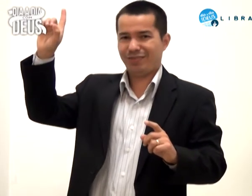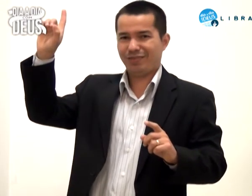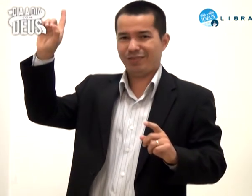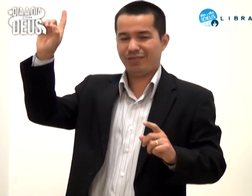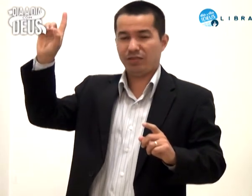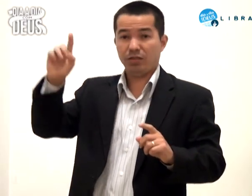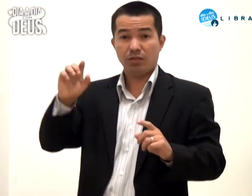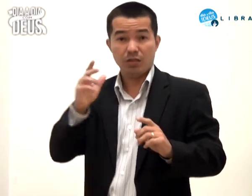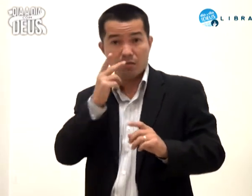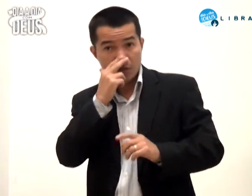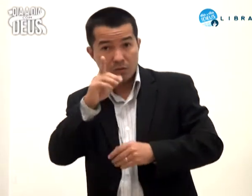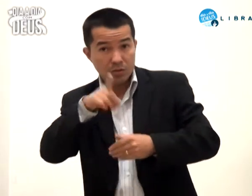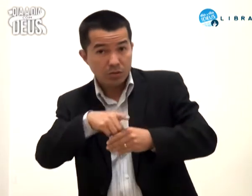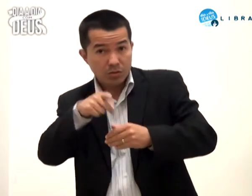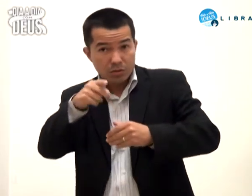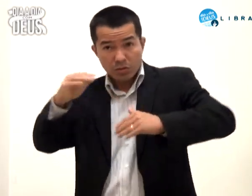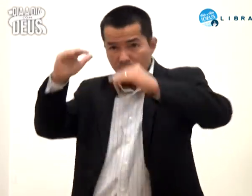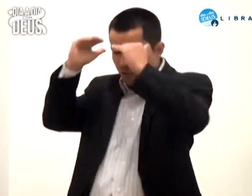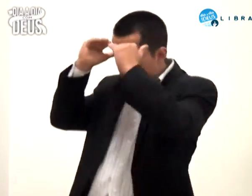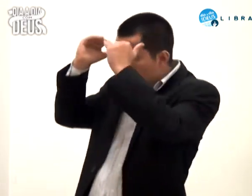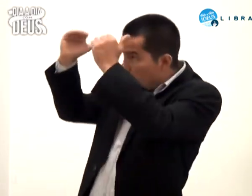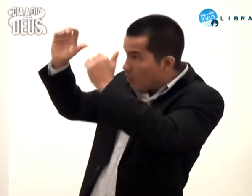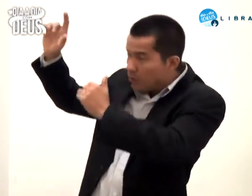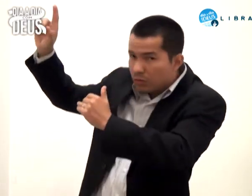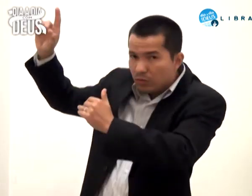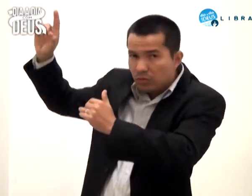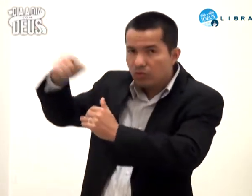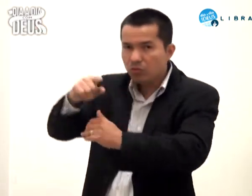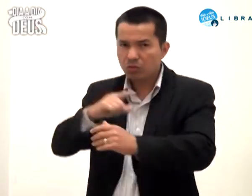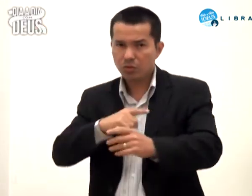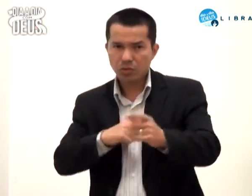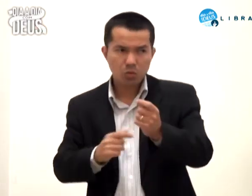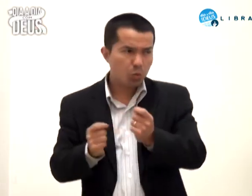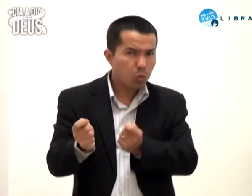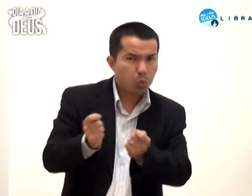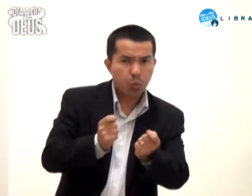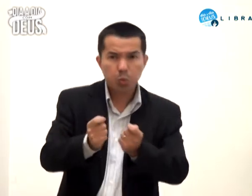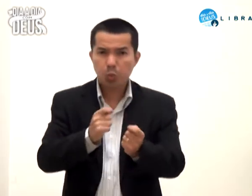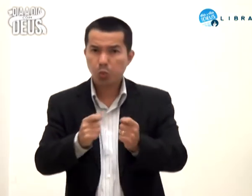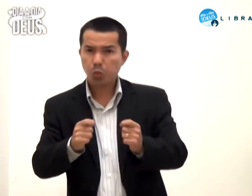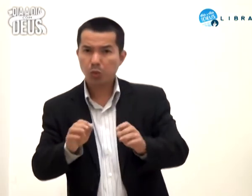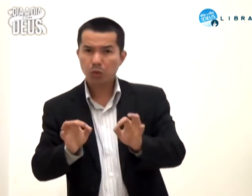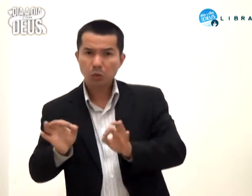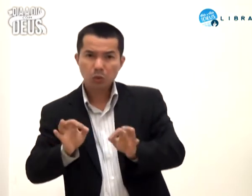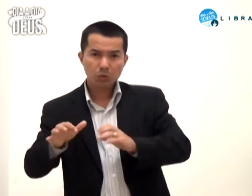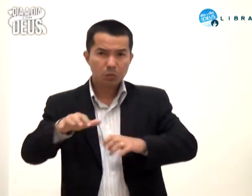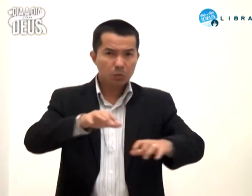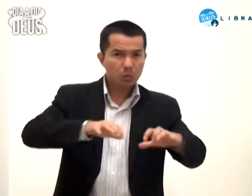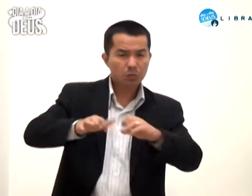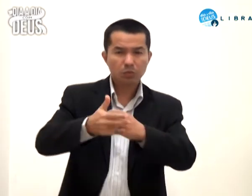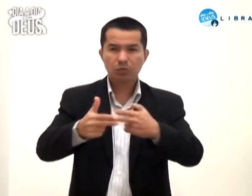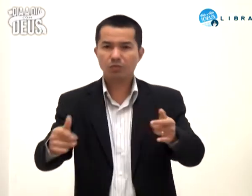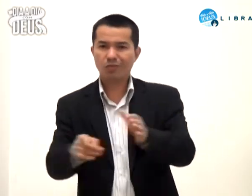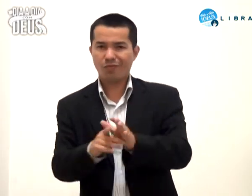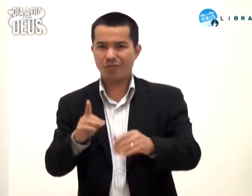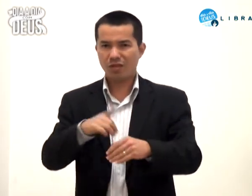É um símbolo do teu temor a Deus, de que Ele é dono de todas as coisas. Você não negocia o dízimo, você